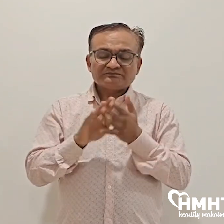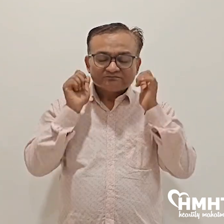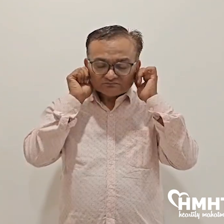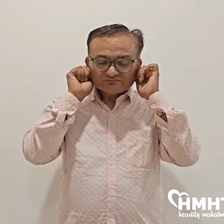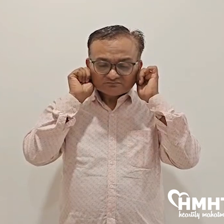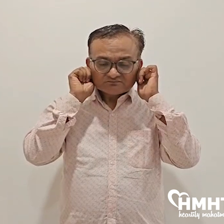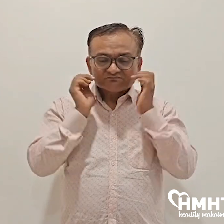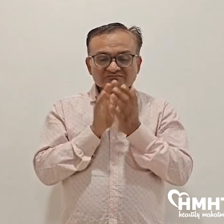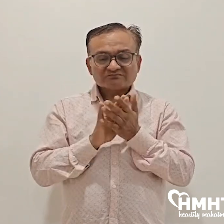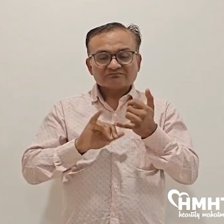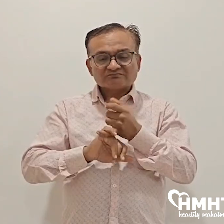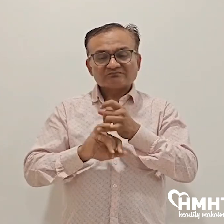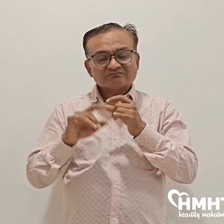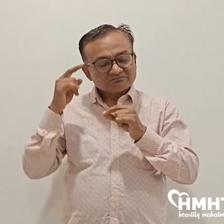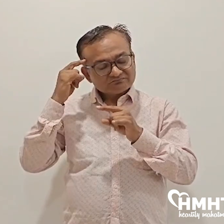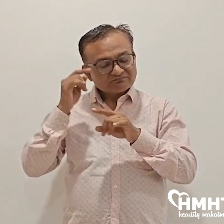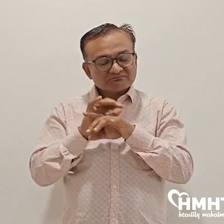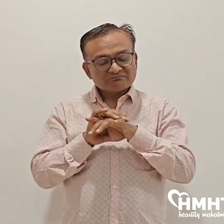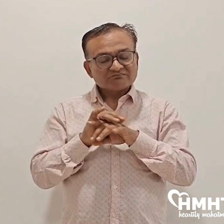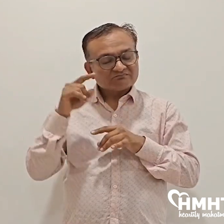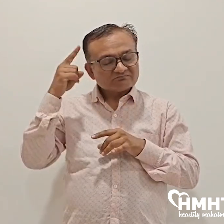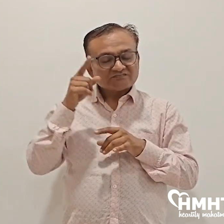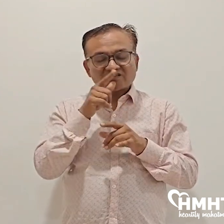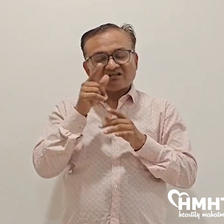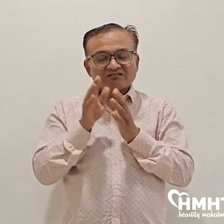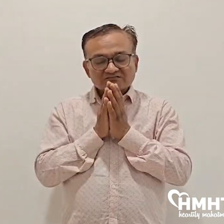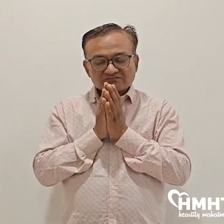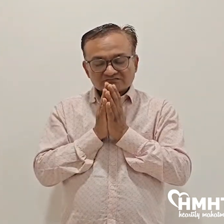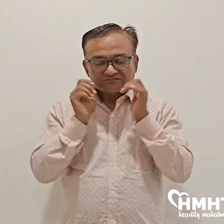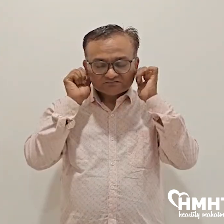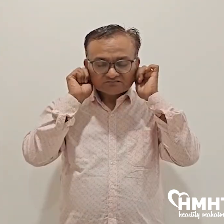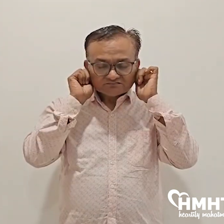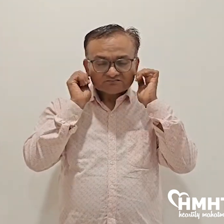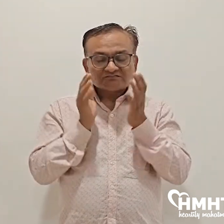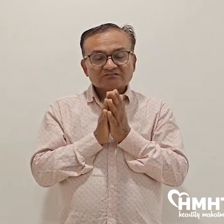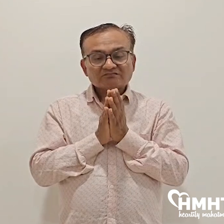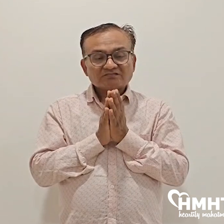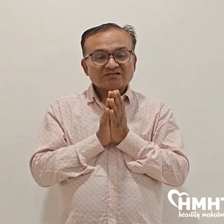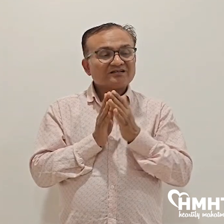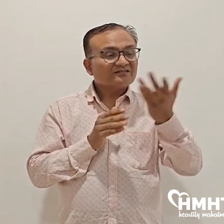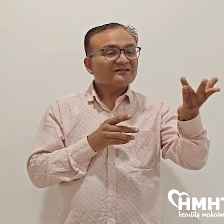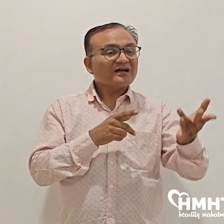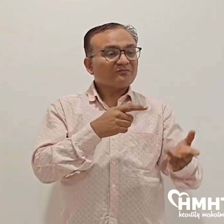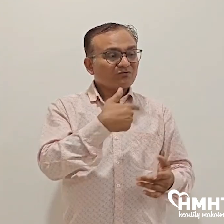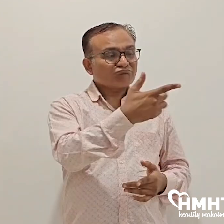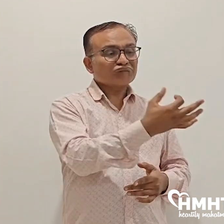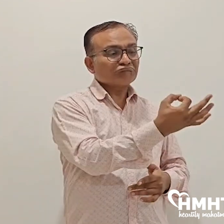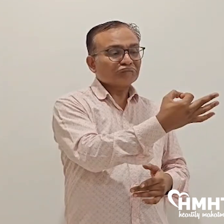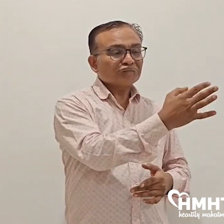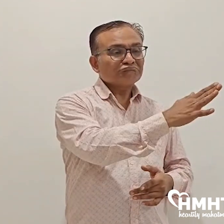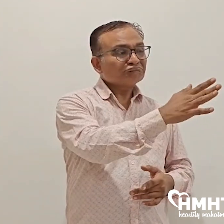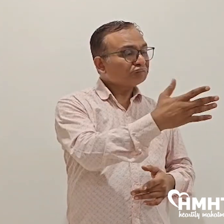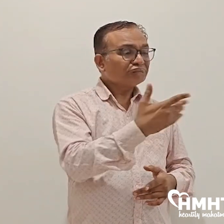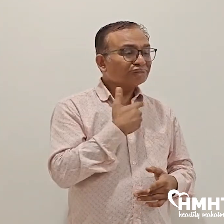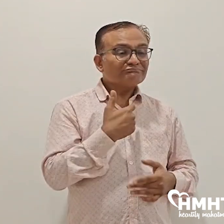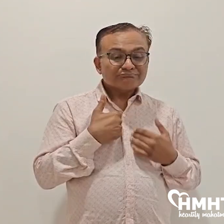પ્રતિક્રમણ કરવાના. સામાન્ય સુધારવા માટે નથી કરતા, આપણે દોષોથી મુક્ત થવા માટે. કોઈ વ્યક્તિ આપણને દુઃખ આપી શકતી નથી